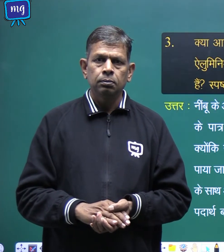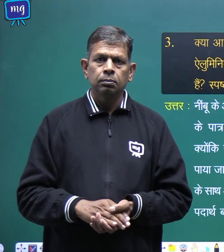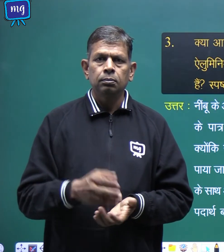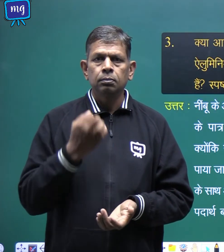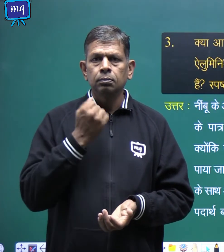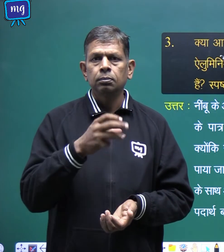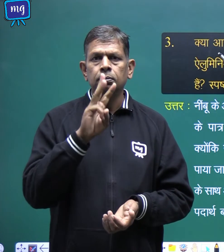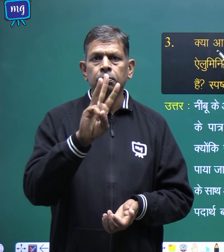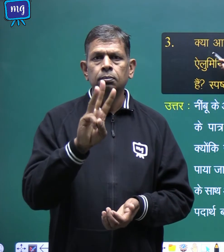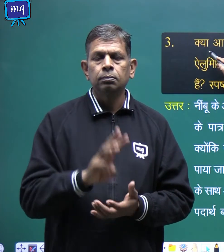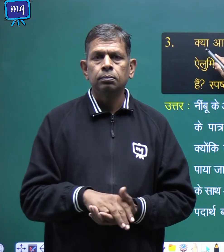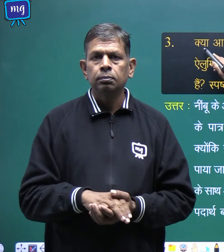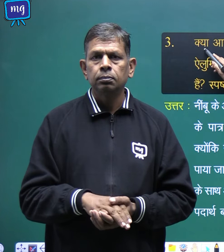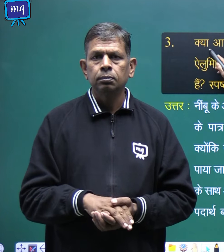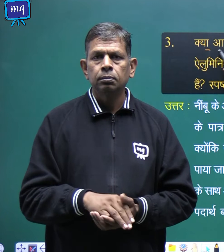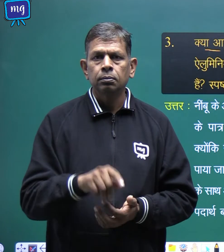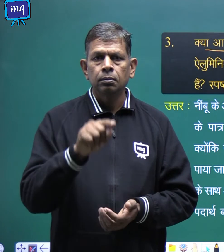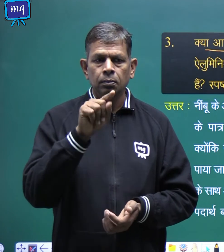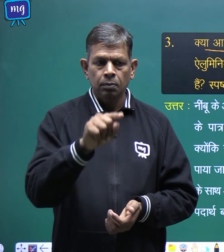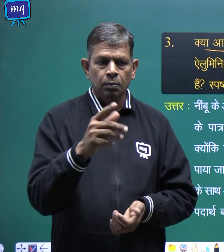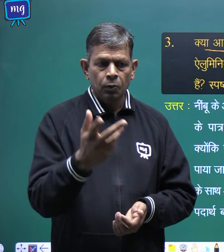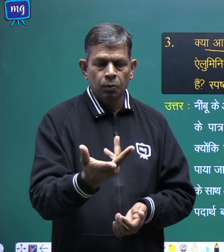नंबर तीन, क्या आप